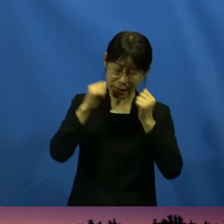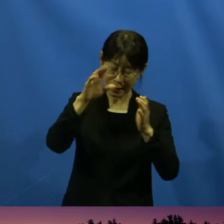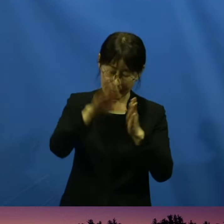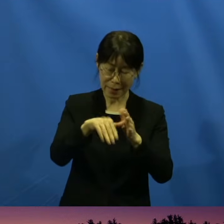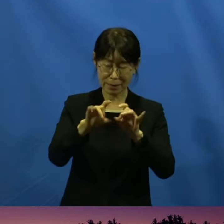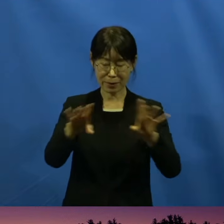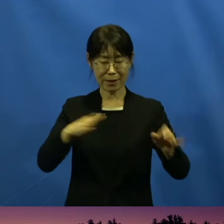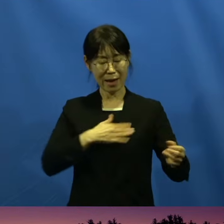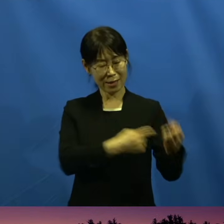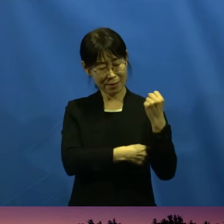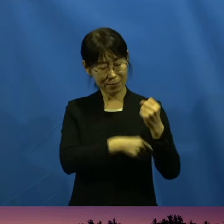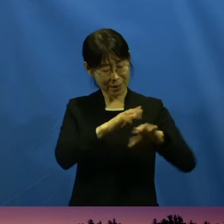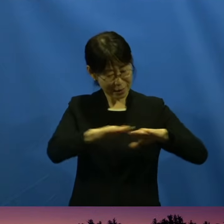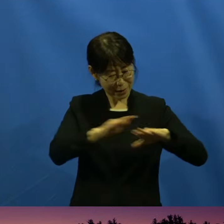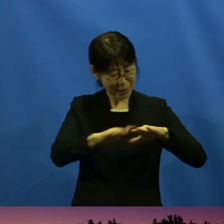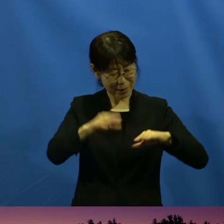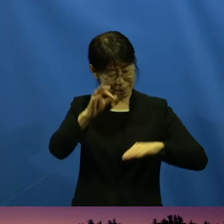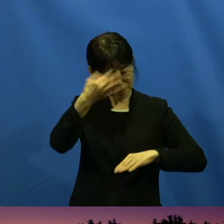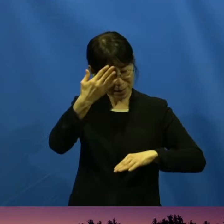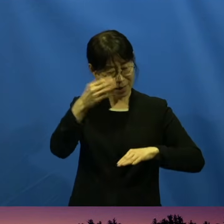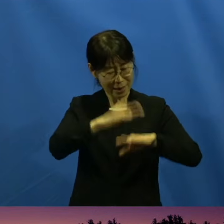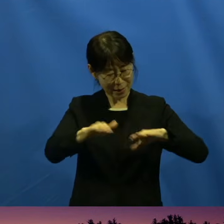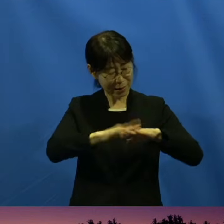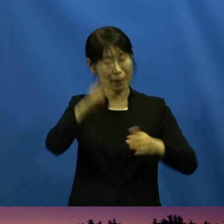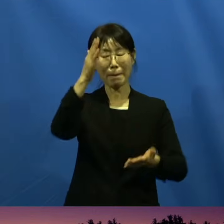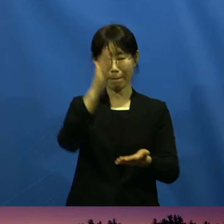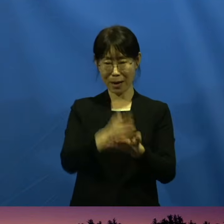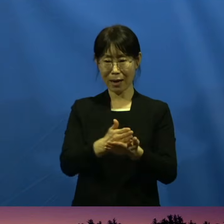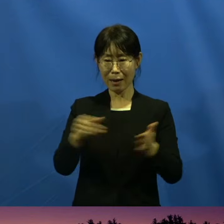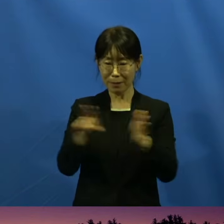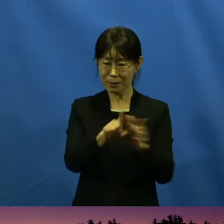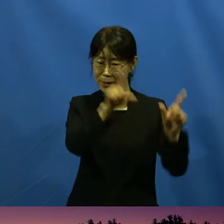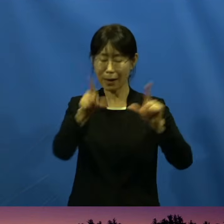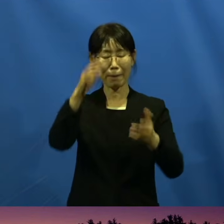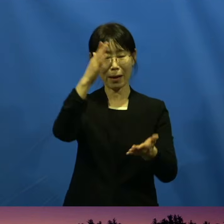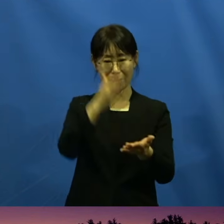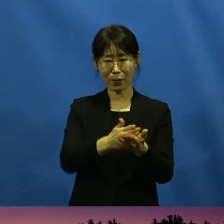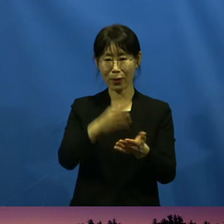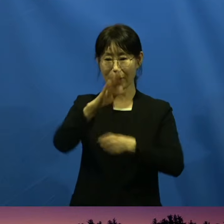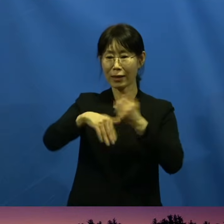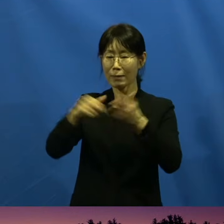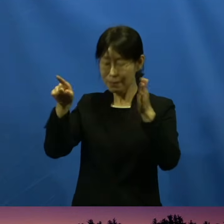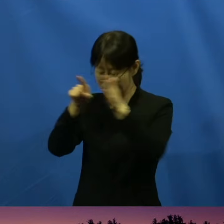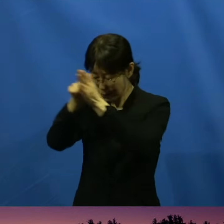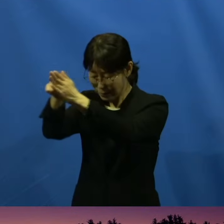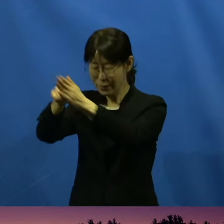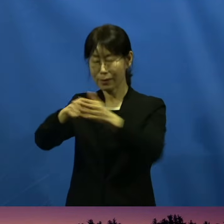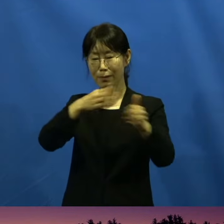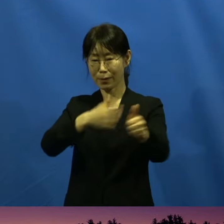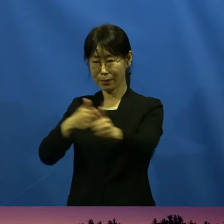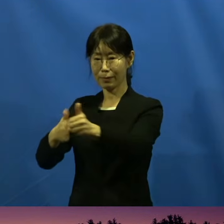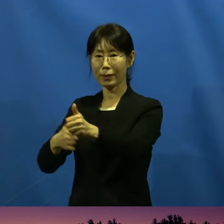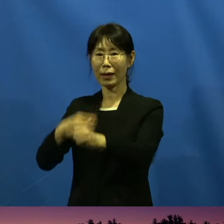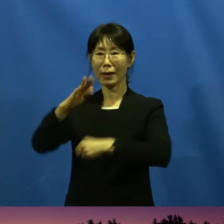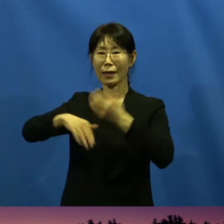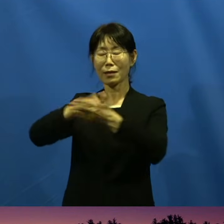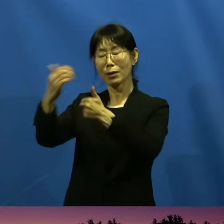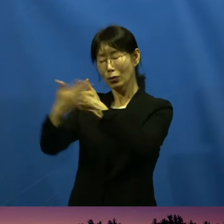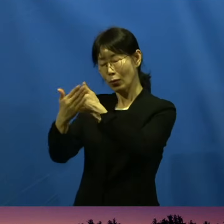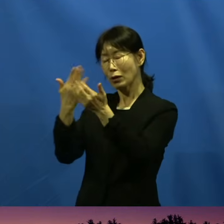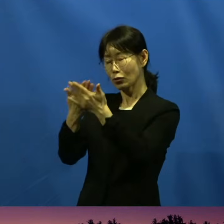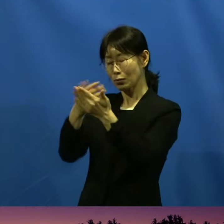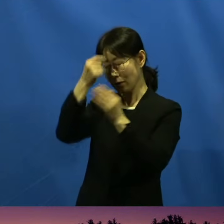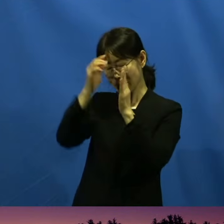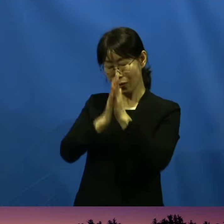힘으로 이기려고 하지 말고, 내 힘으로 신앙생활 하려고 하지 말고 주님을 의지하십시오. 주님의 도움을